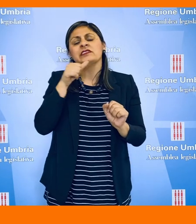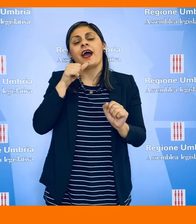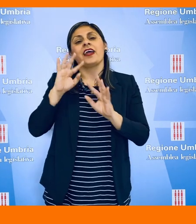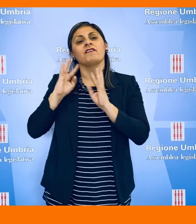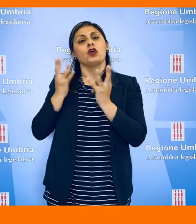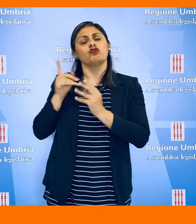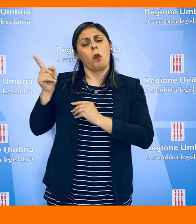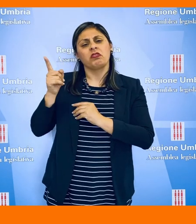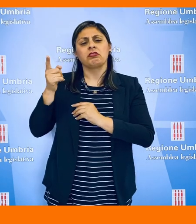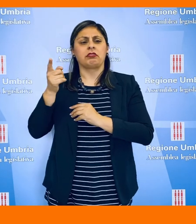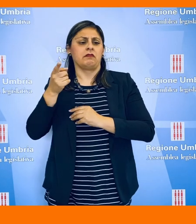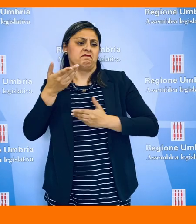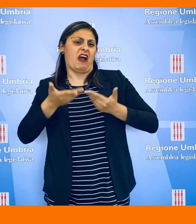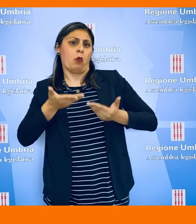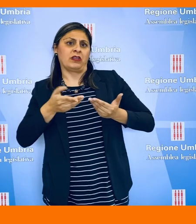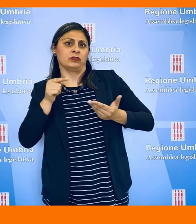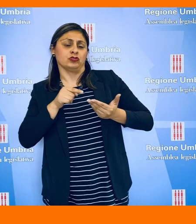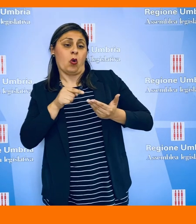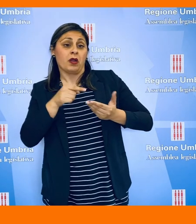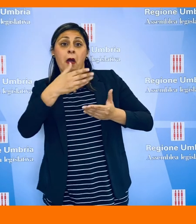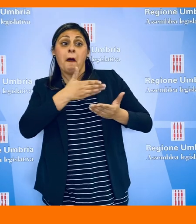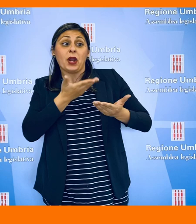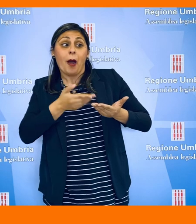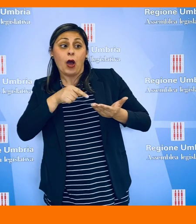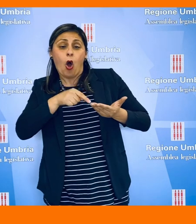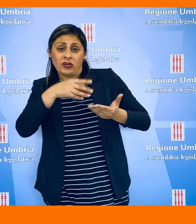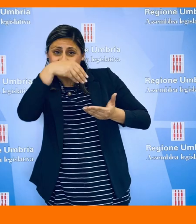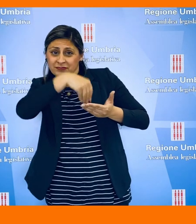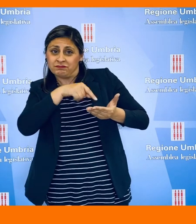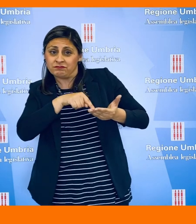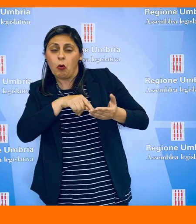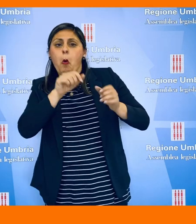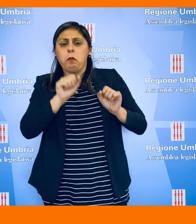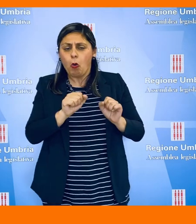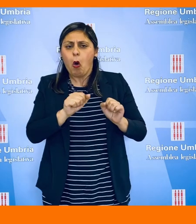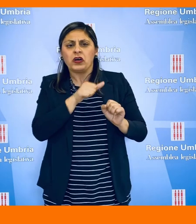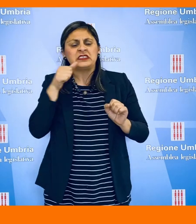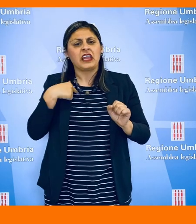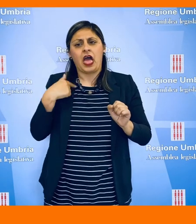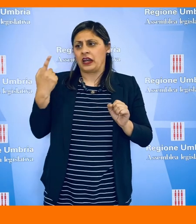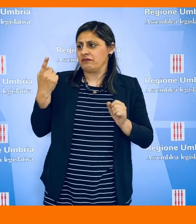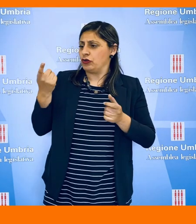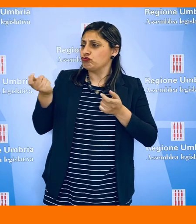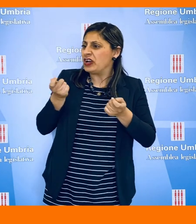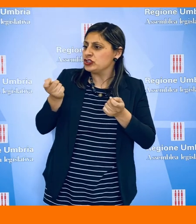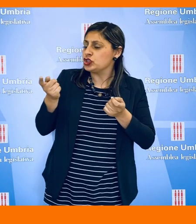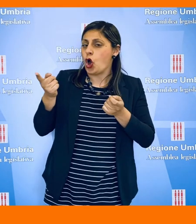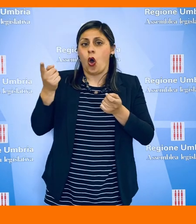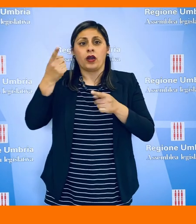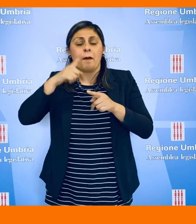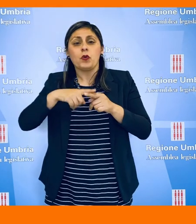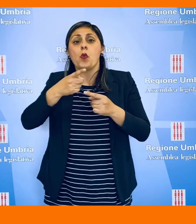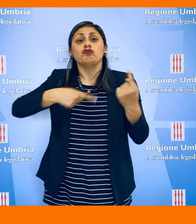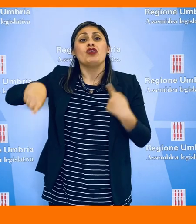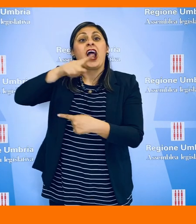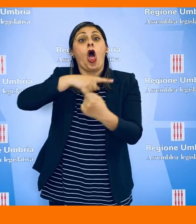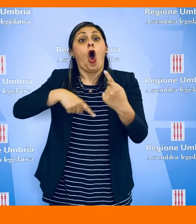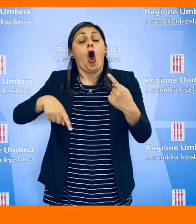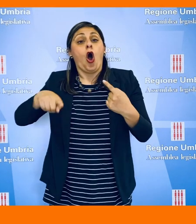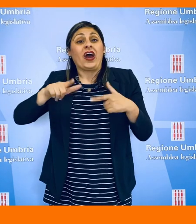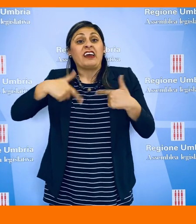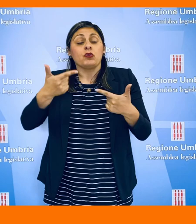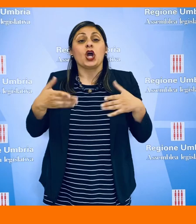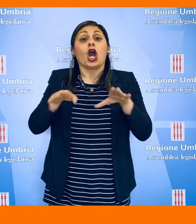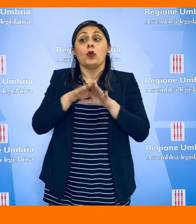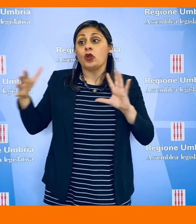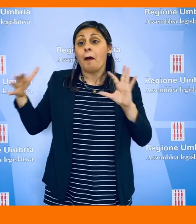risultare utile alla Giunta per valutare se le proposte in essa contenute possano risultare organiche alla gestione e alla chiusura del ciclo dei